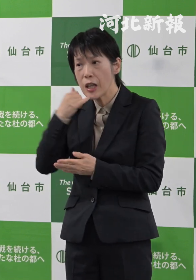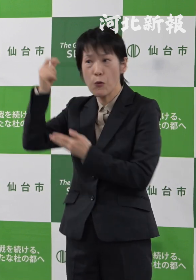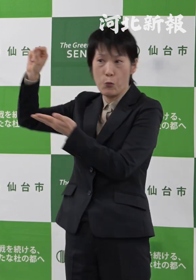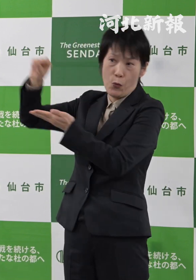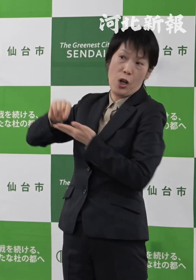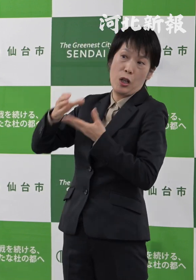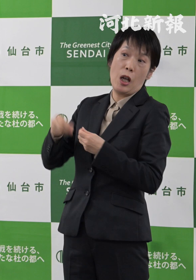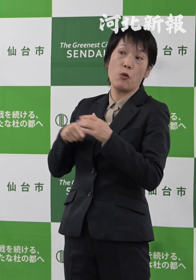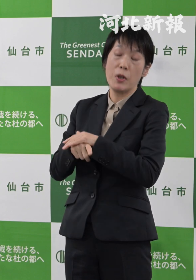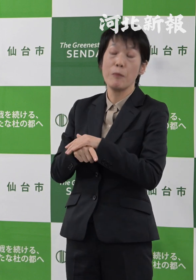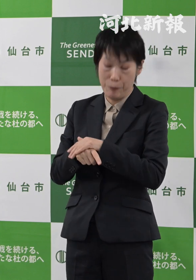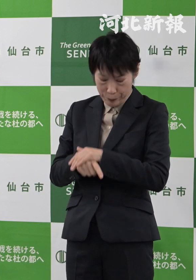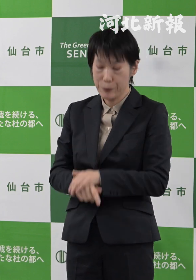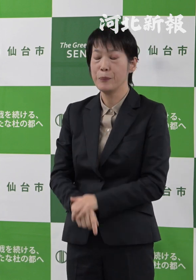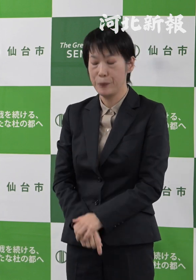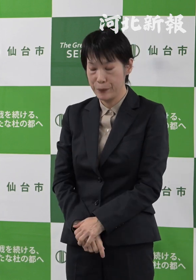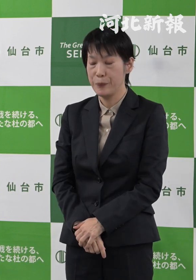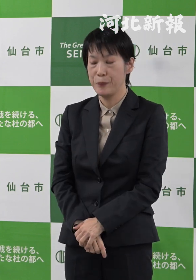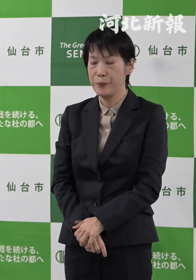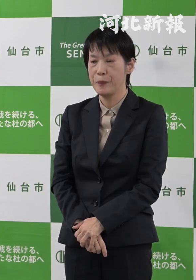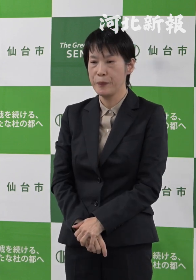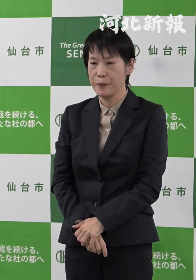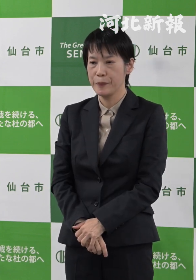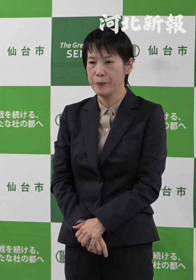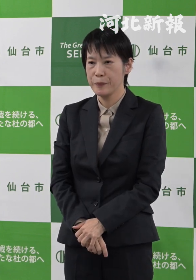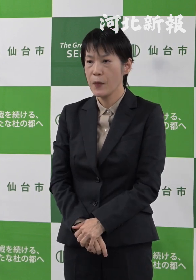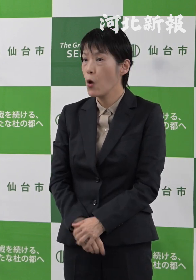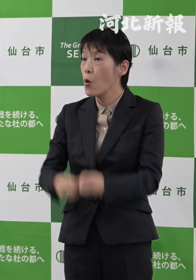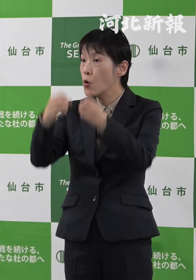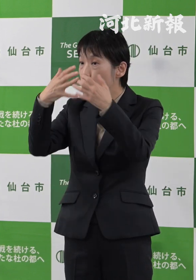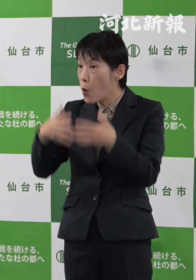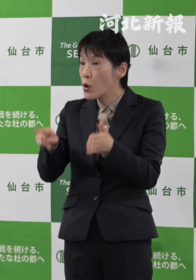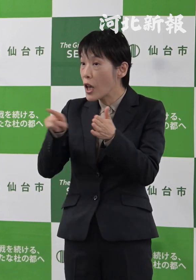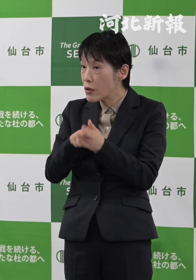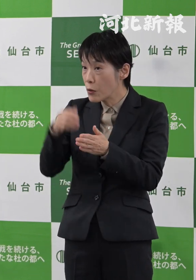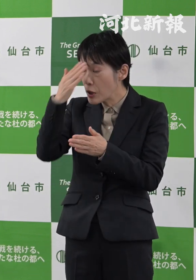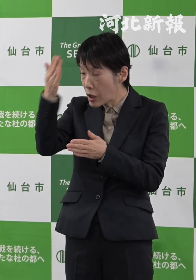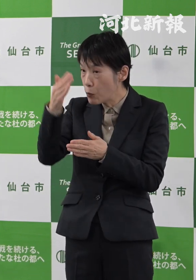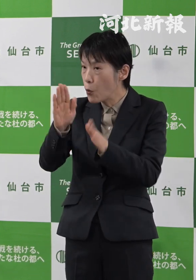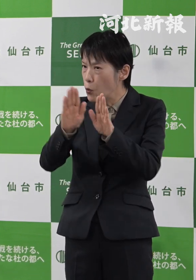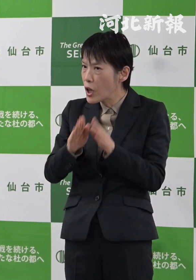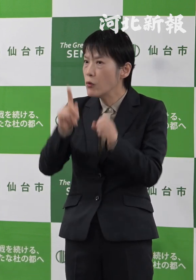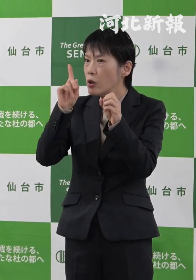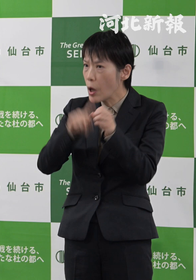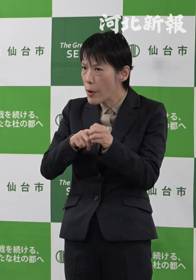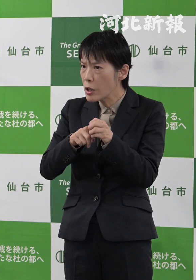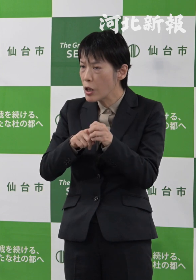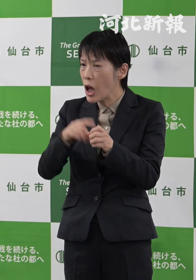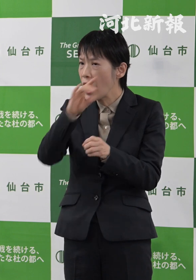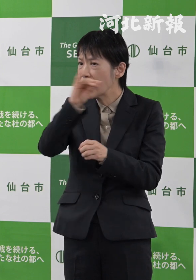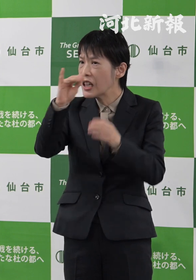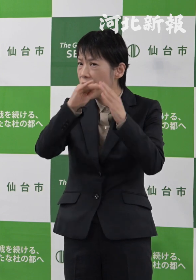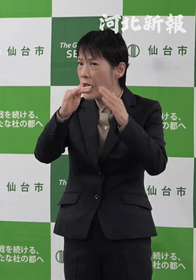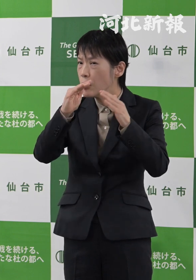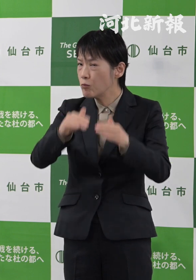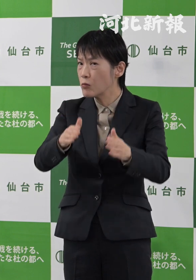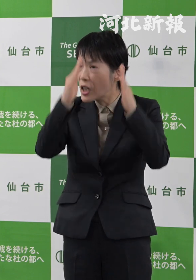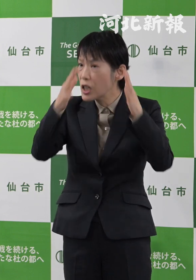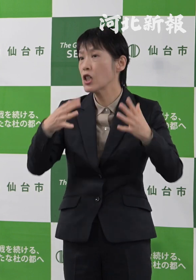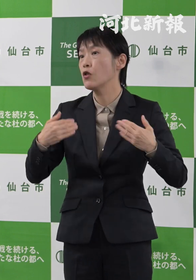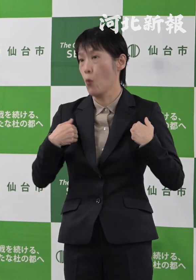を行うとのご提案をいただいたところです。でこの条件付き寄付の受領には議決が必要でございま